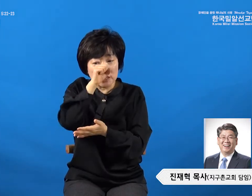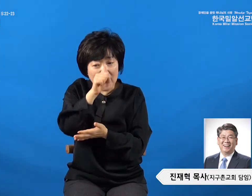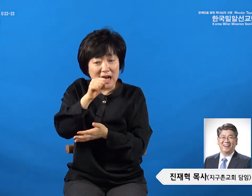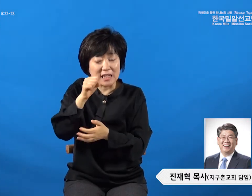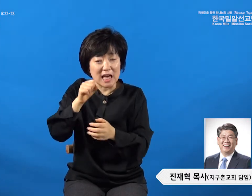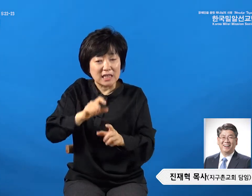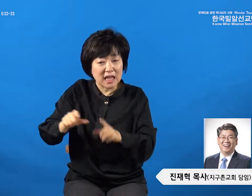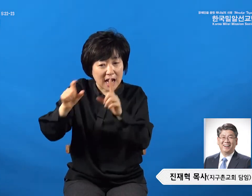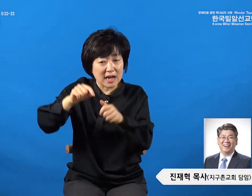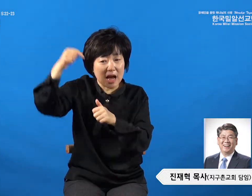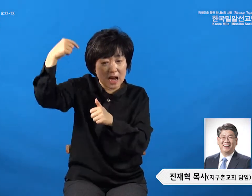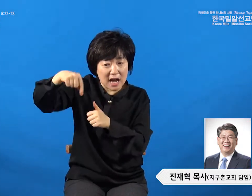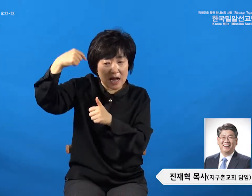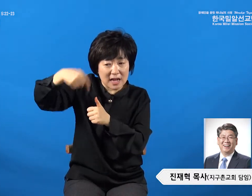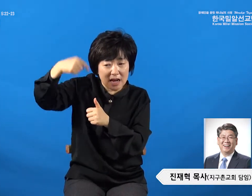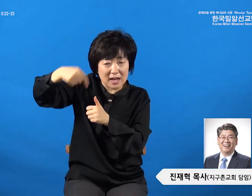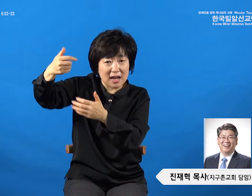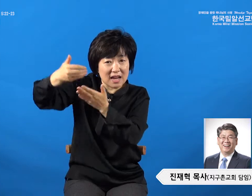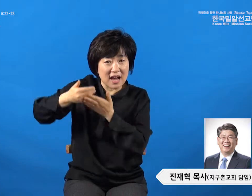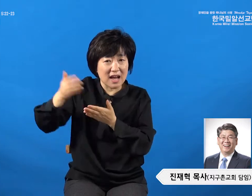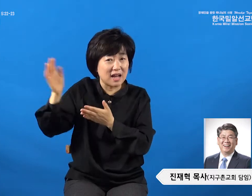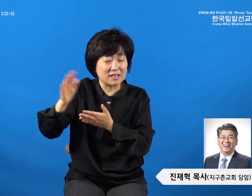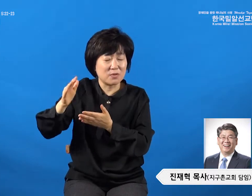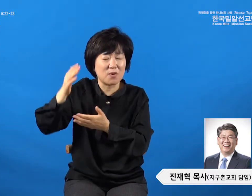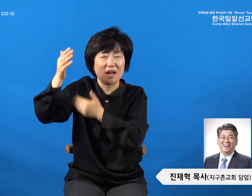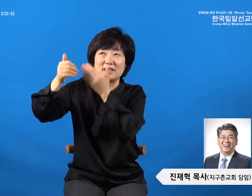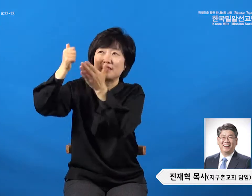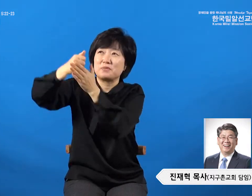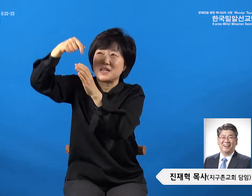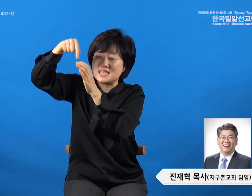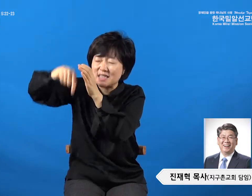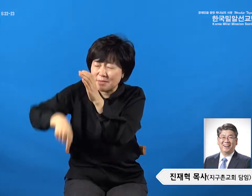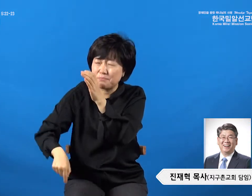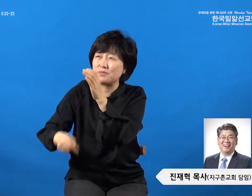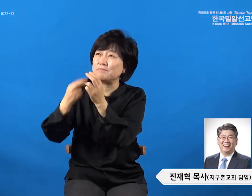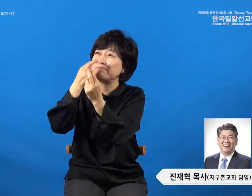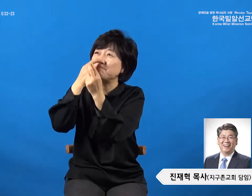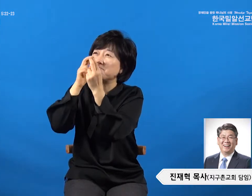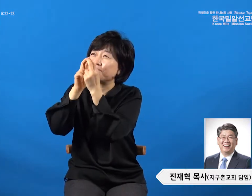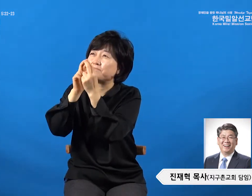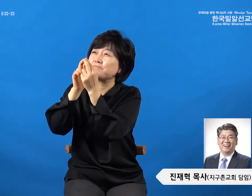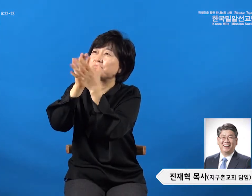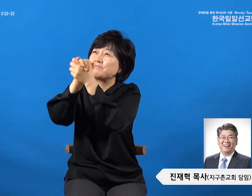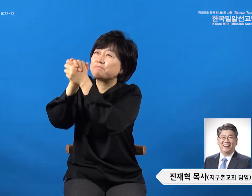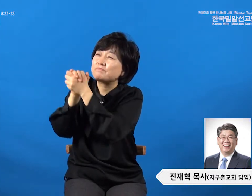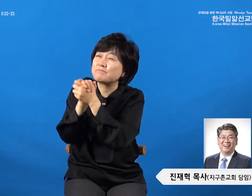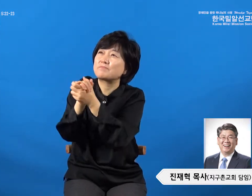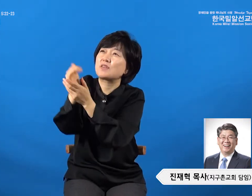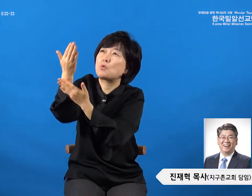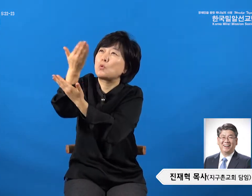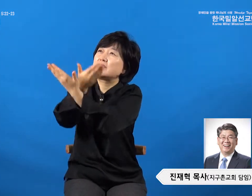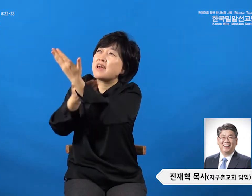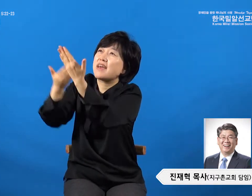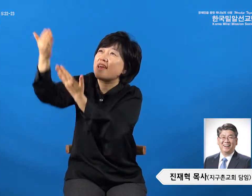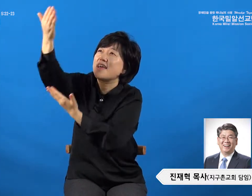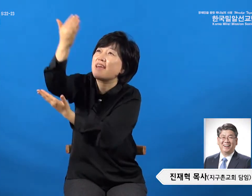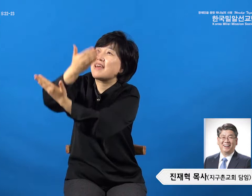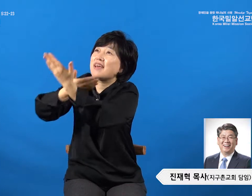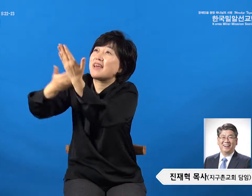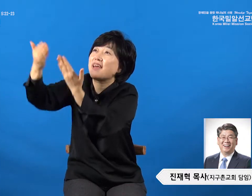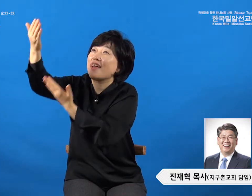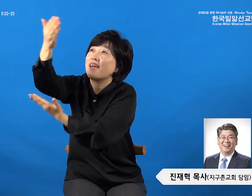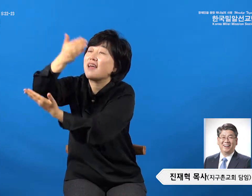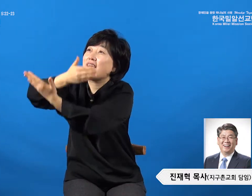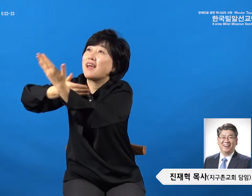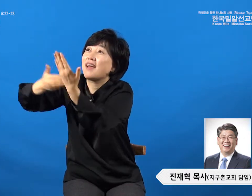있는 선함을 말하고 있지 않습니다. 하나님 앞에 깊은 교제 가운데 여호와의 선하심을